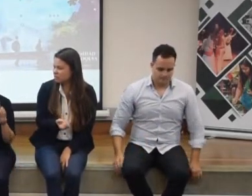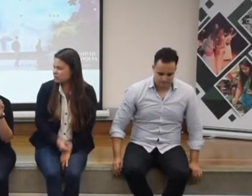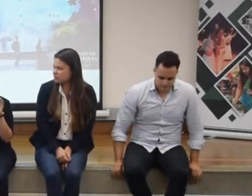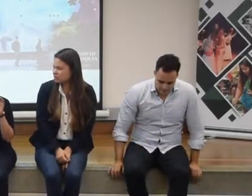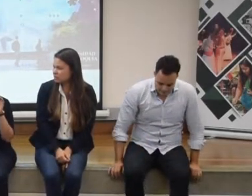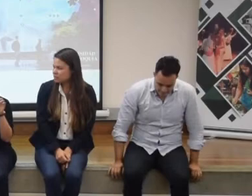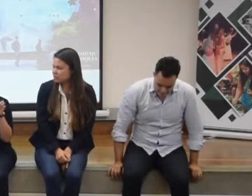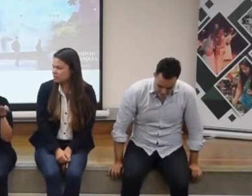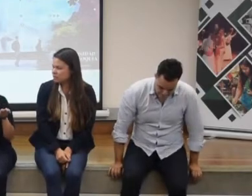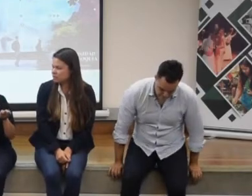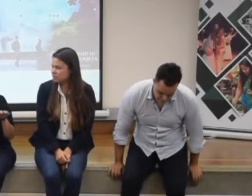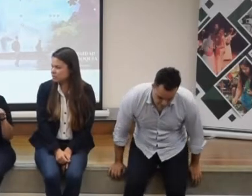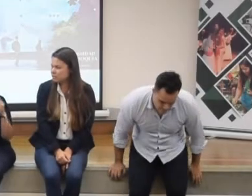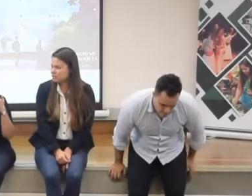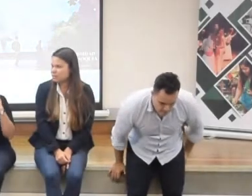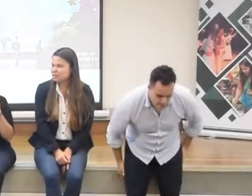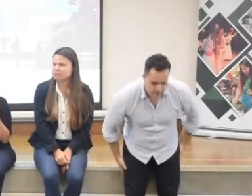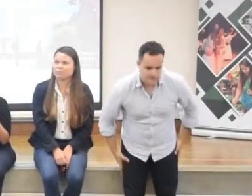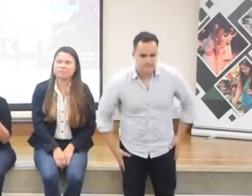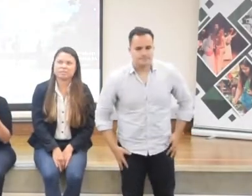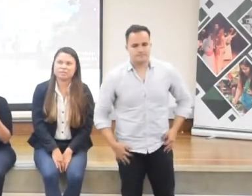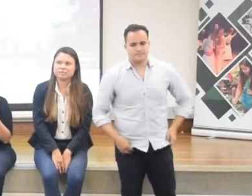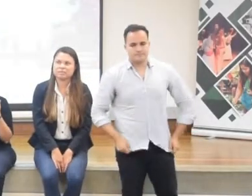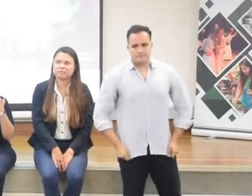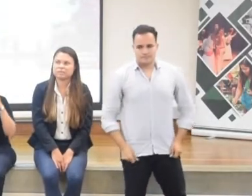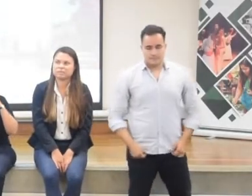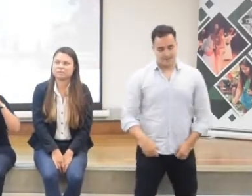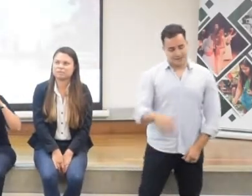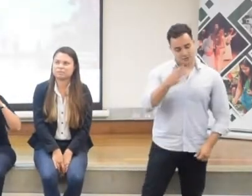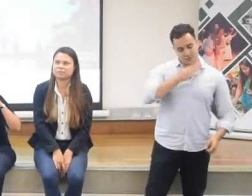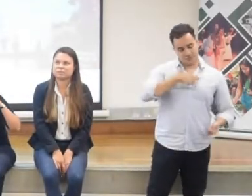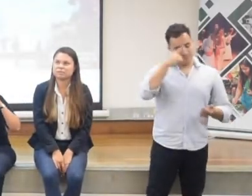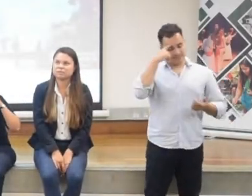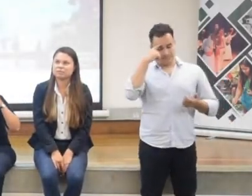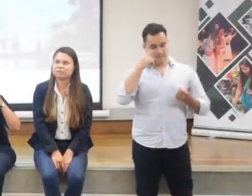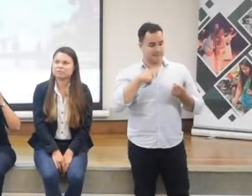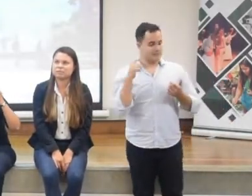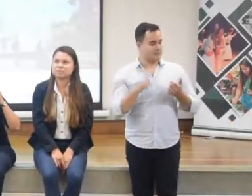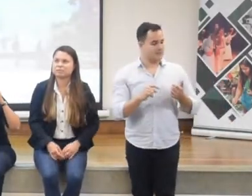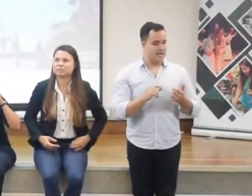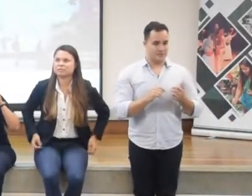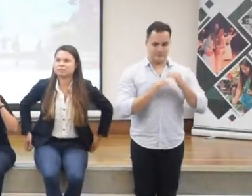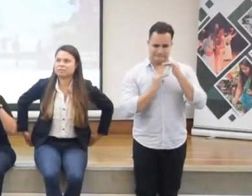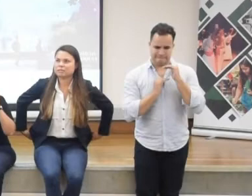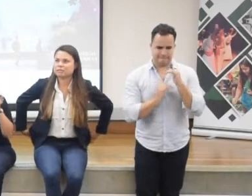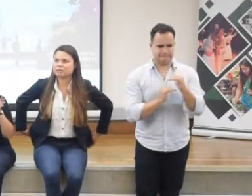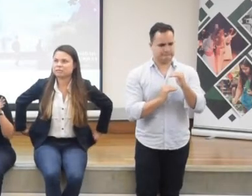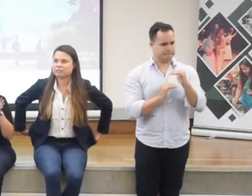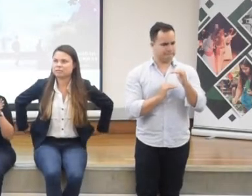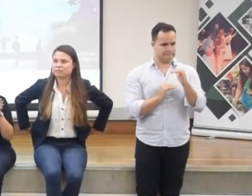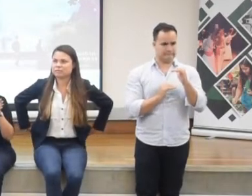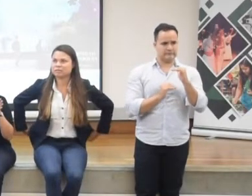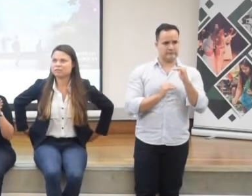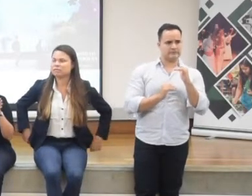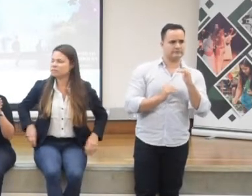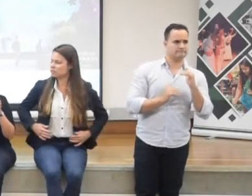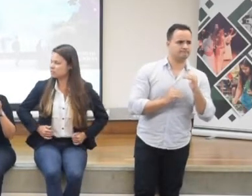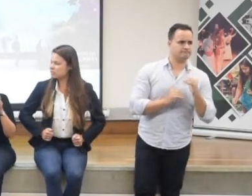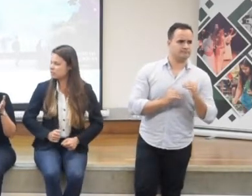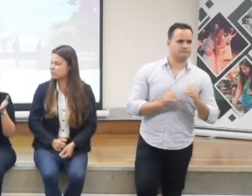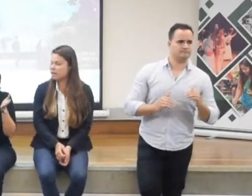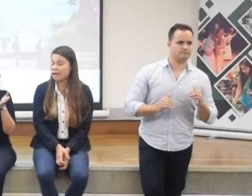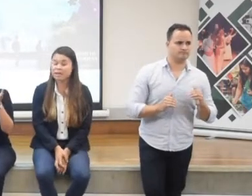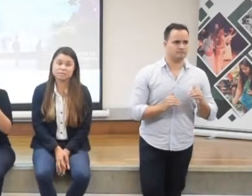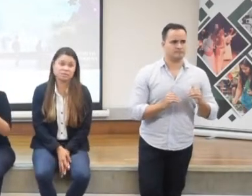yo pienso que hay que delimitar, me preocupa que es muy amplio, tendríamos que delimitar un periodo, o